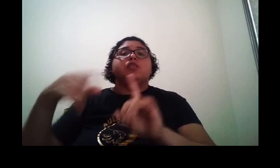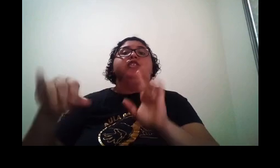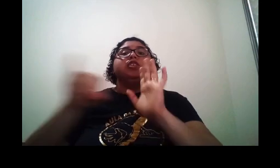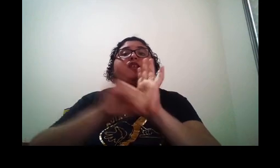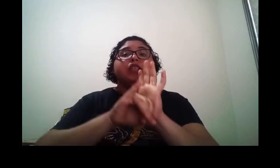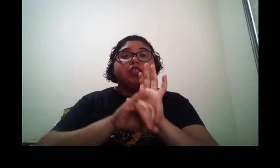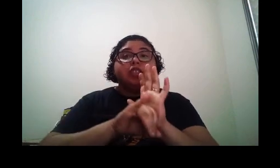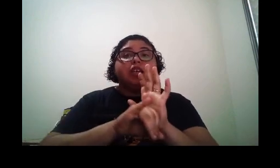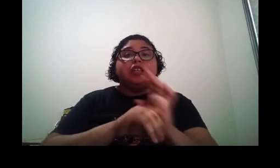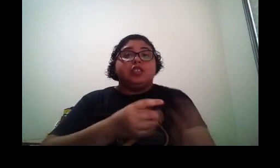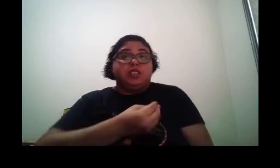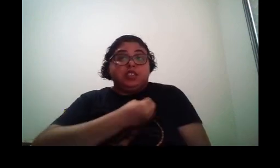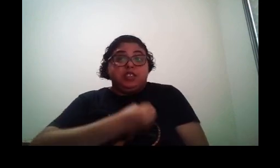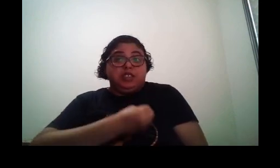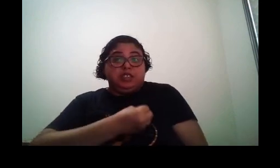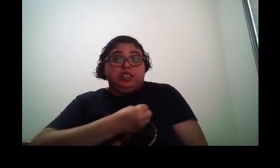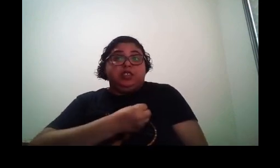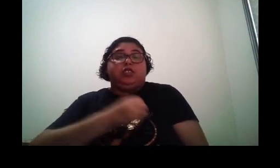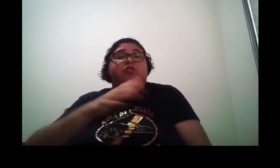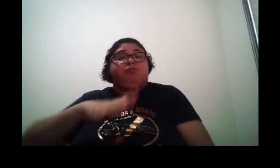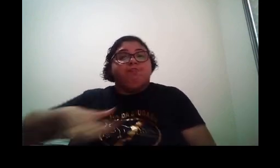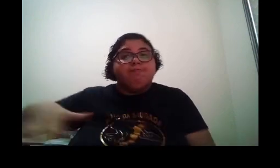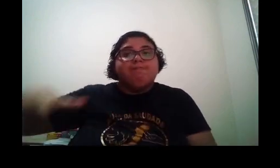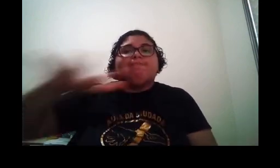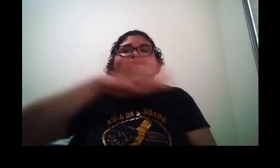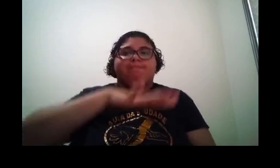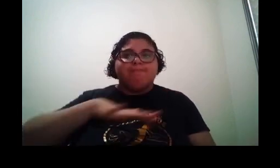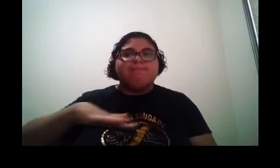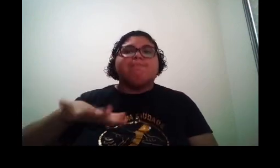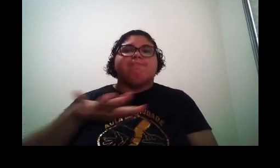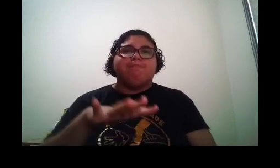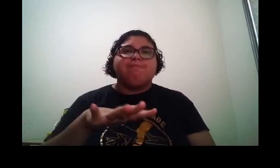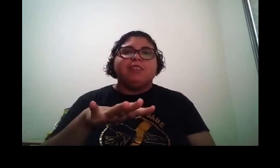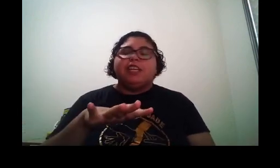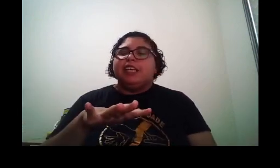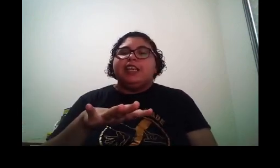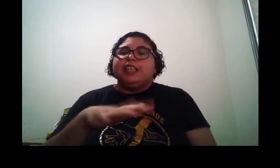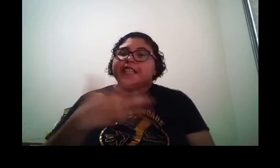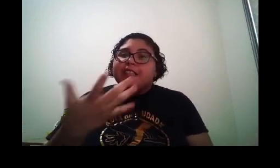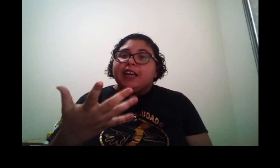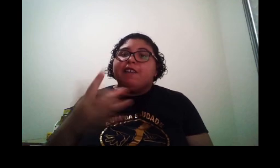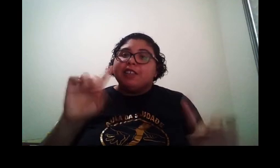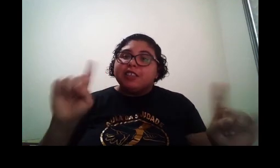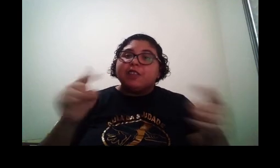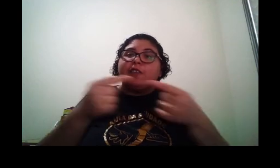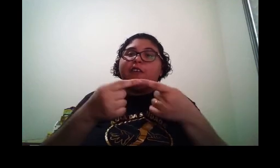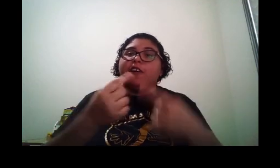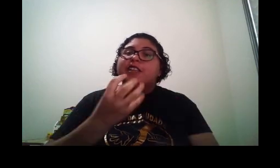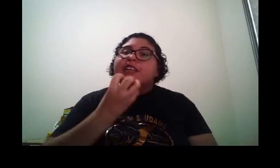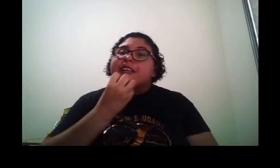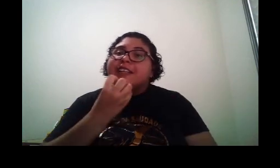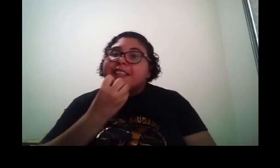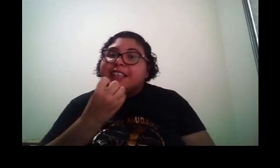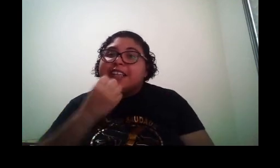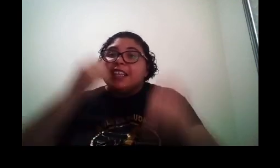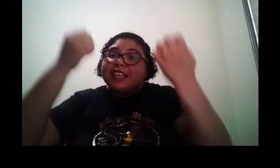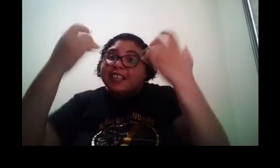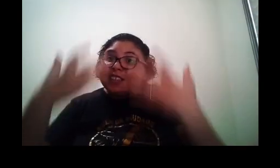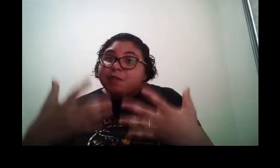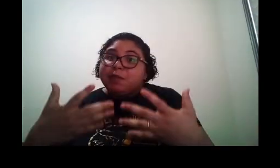identidade, né, abordados pelo autor e que existem, fazem parte da nossa realidade, né? E